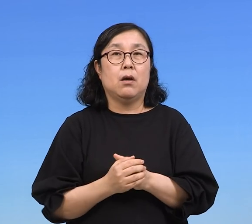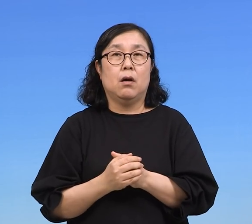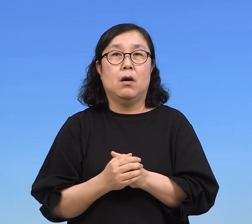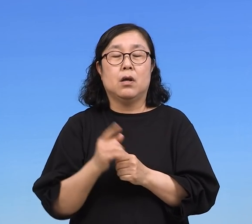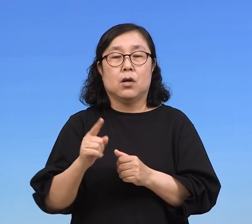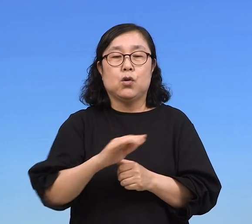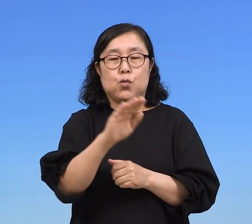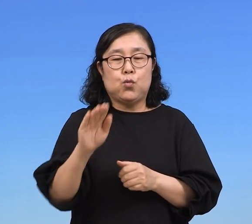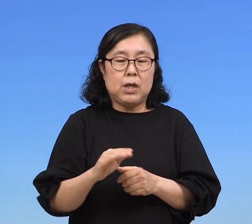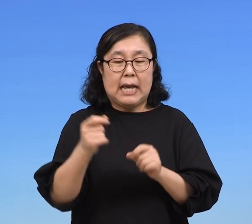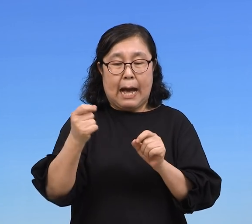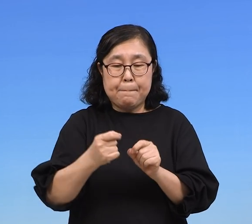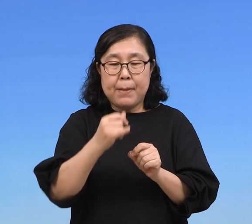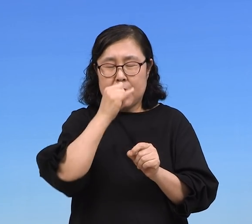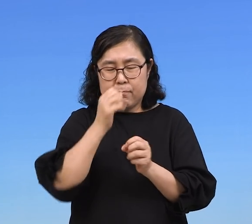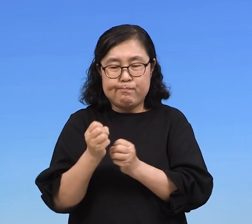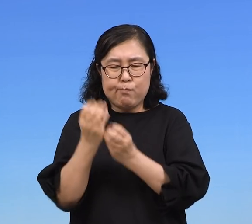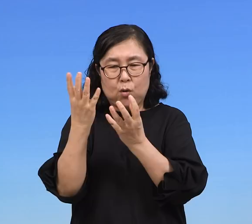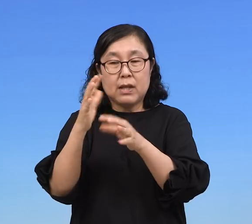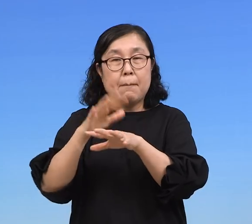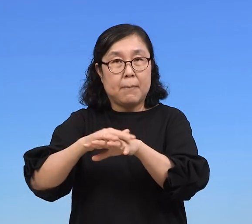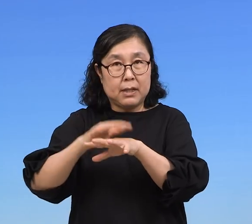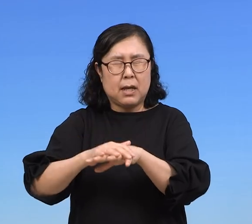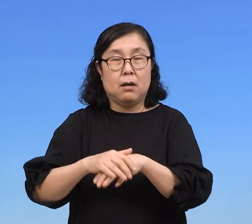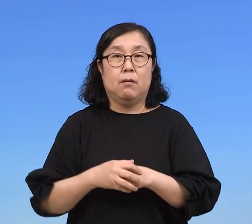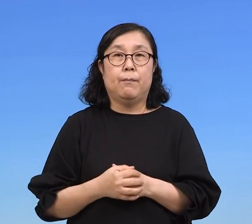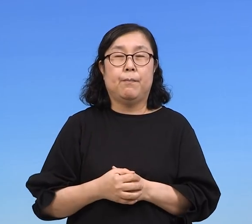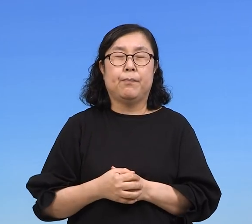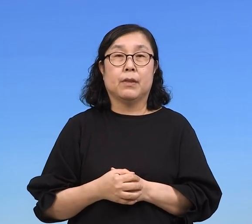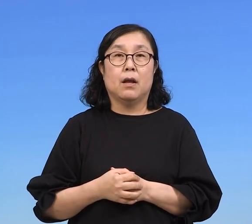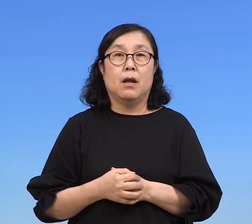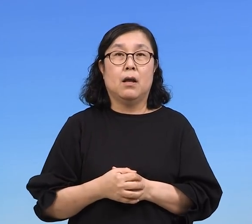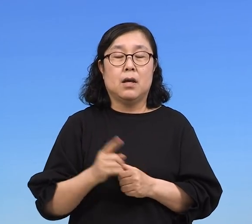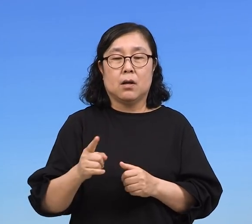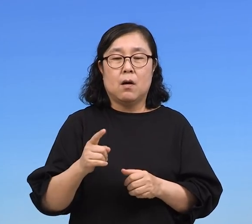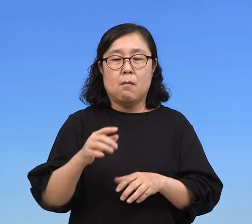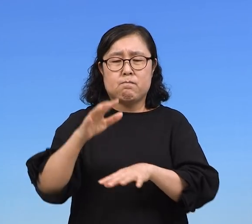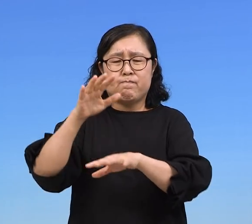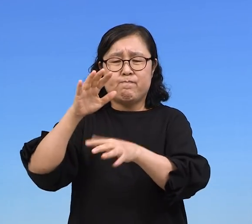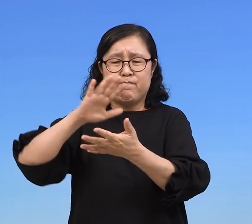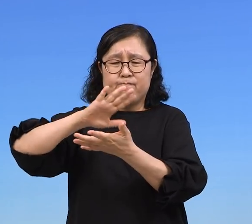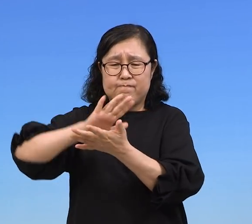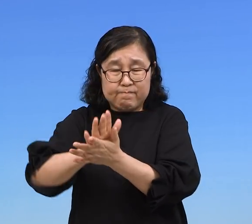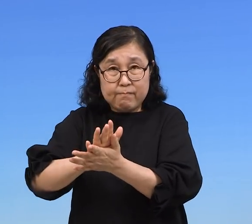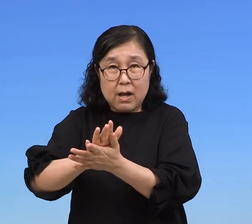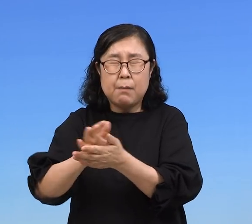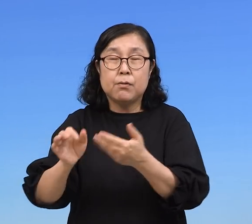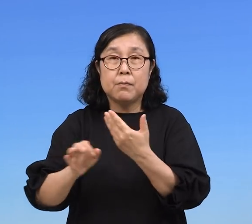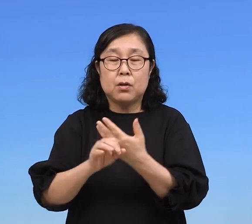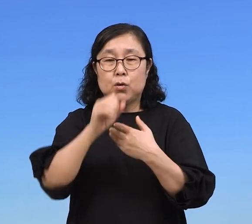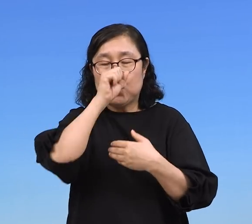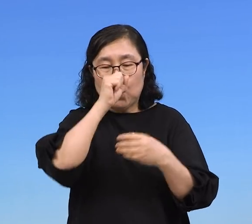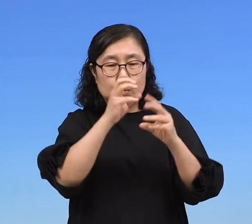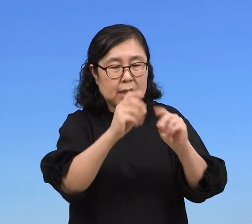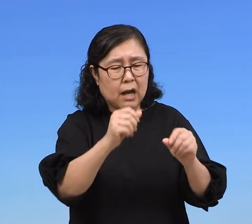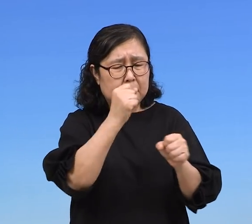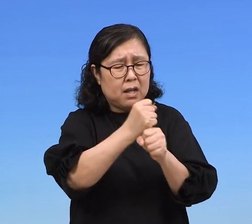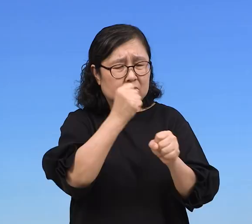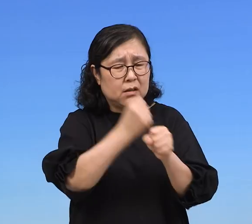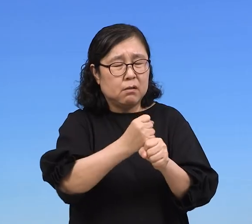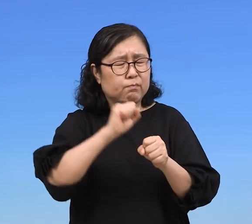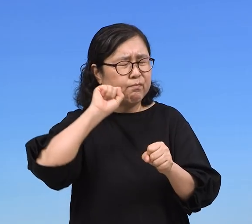앞에 놓인 지뢰밭이란 말이에요. 이 지뢰밭, 이거 밟으면 좋은 땅이고 뭐고 마음이 가지를